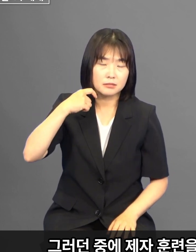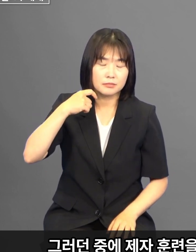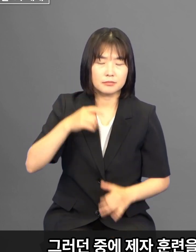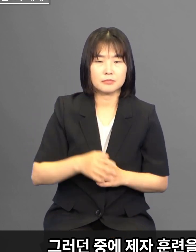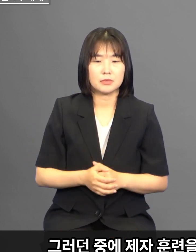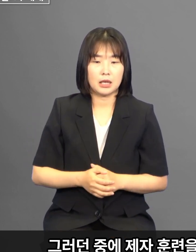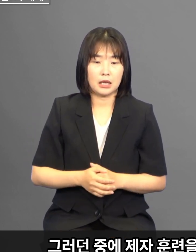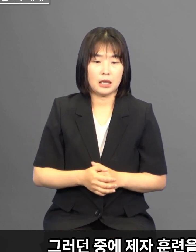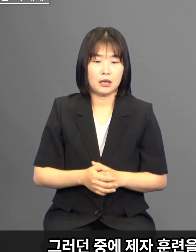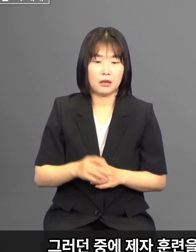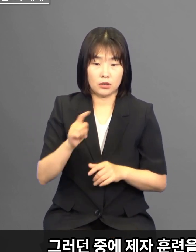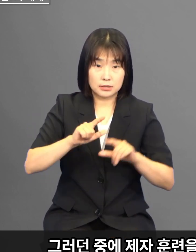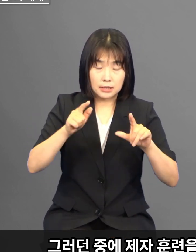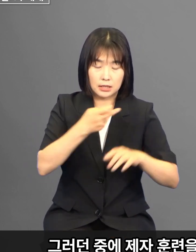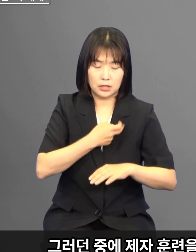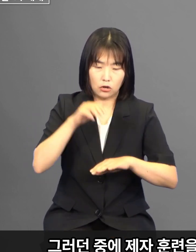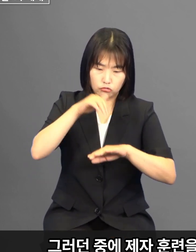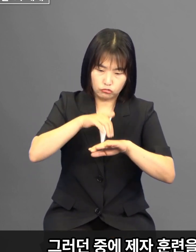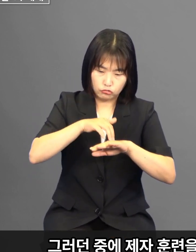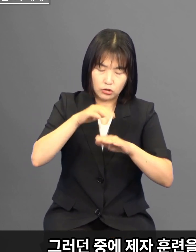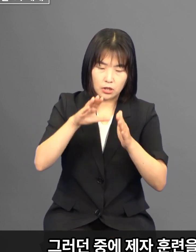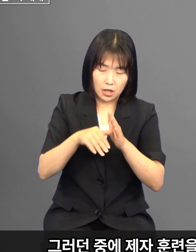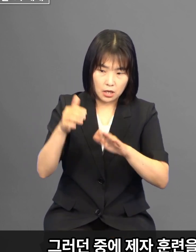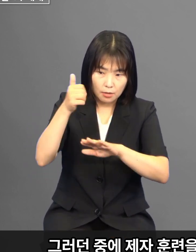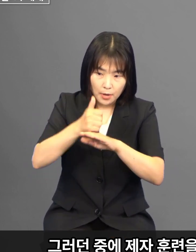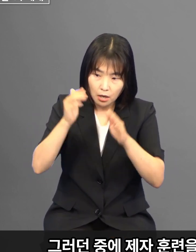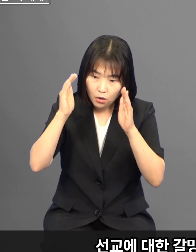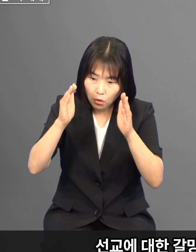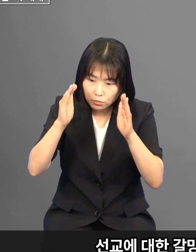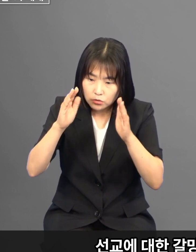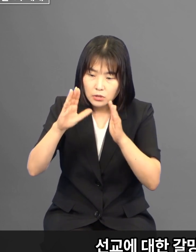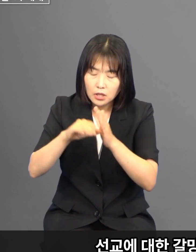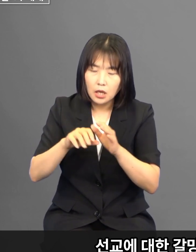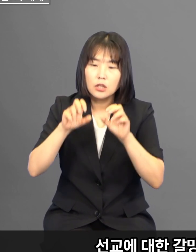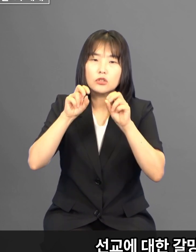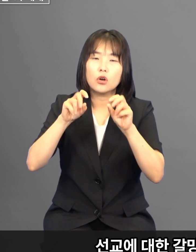중에 제자훈련을 받게 되고 마지막 단원을 공부하며